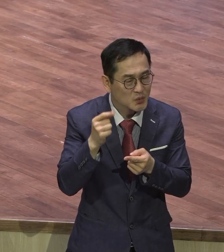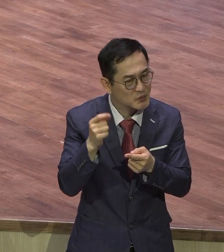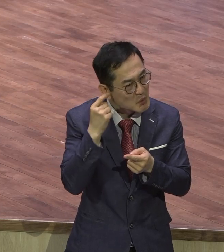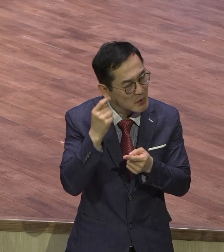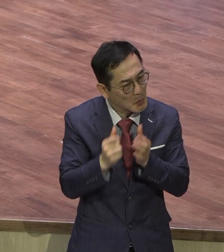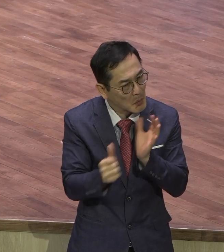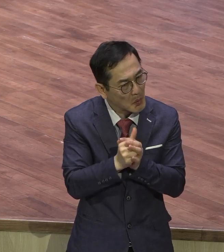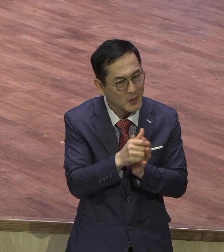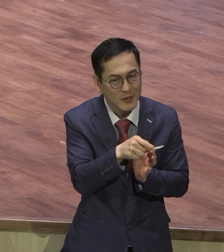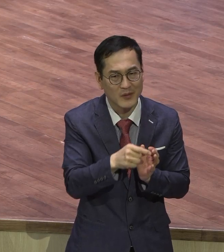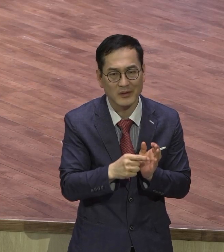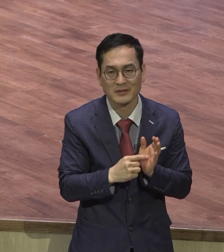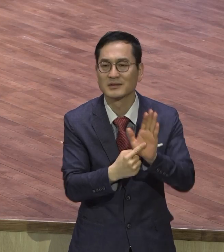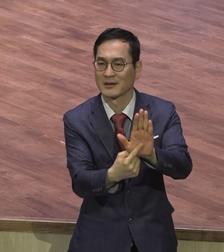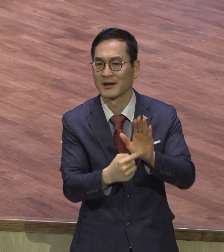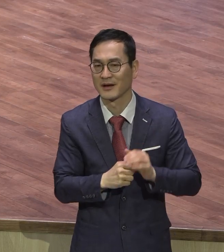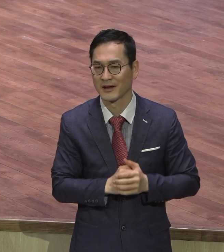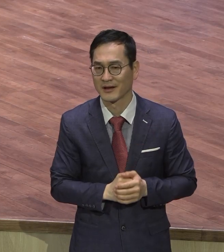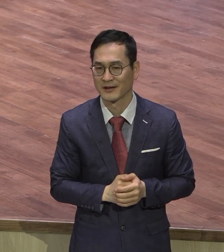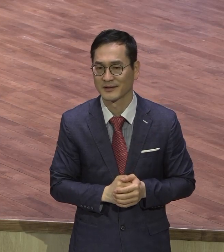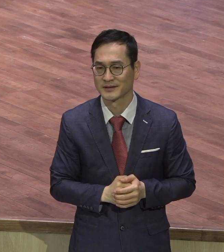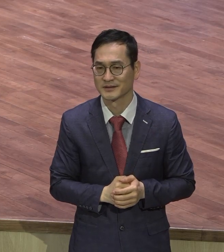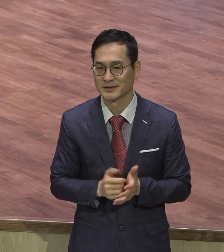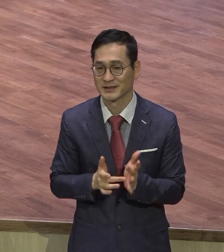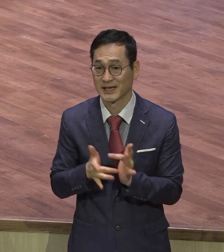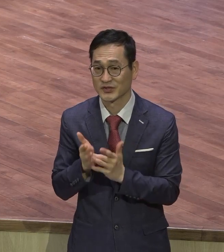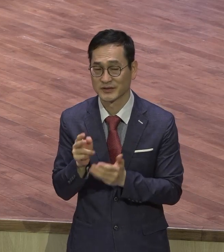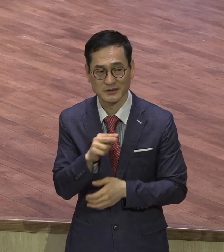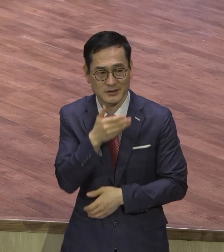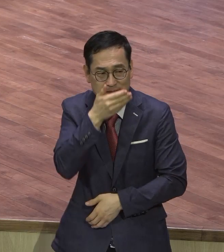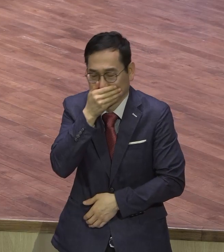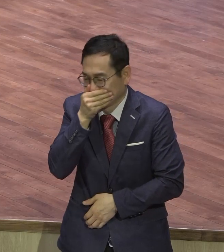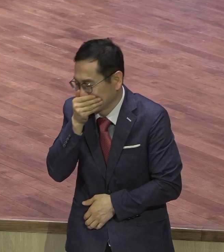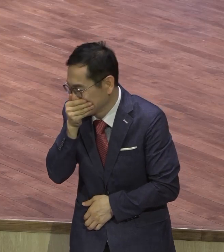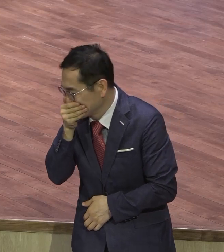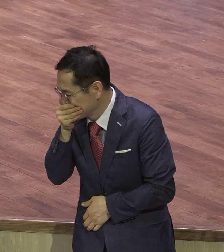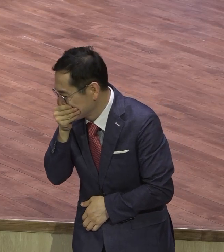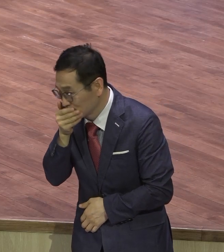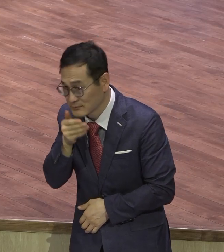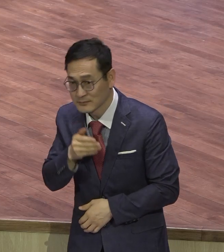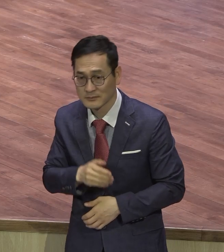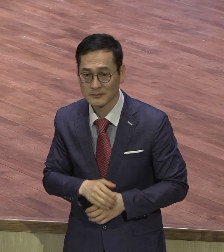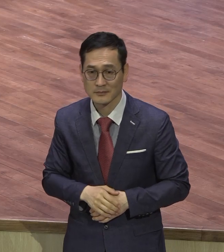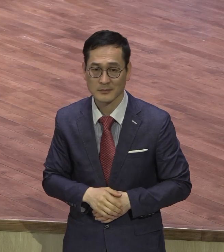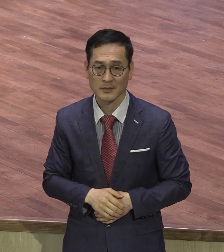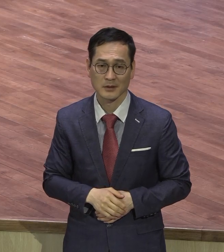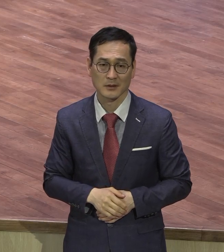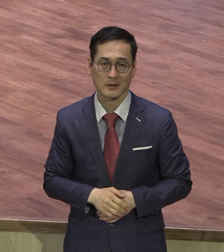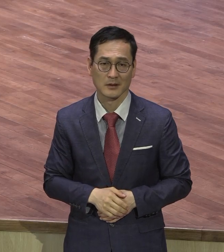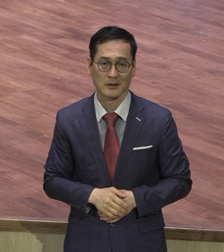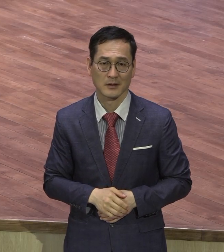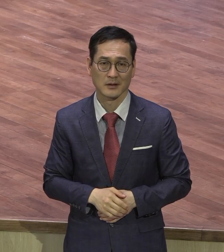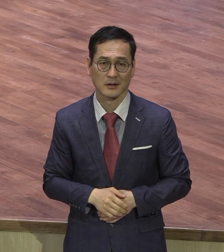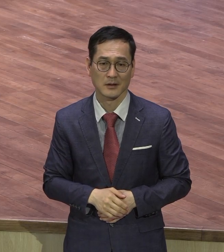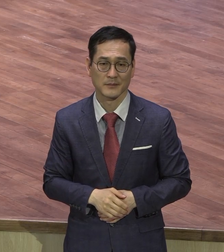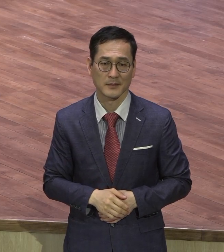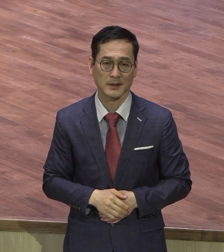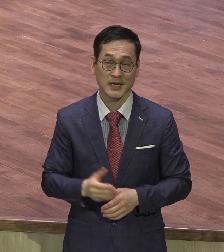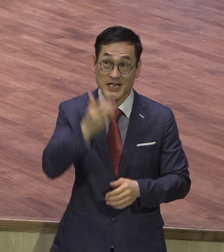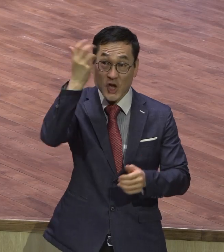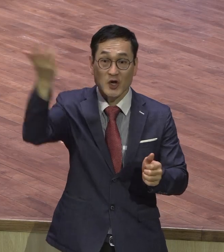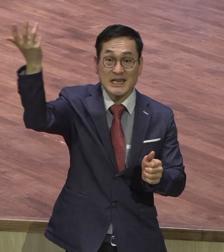일부러 떠는 거예요. 예수님 다 아시잖아요. 일부러 떠는 거예요. 하나님 영이 임한 것처럼